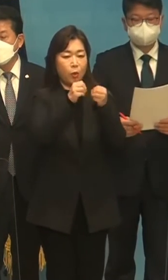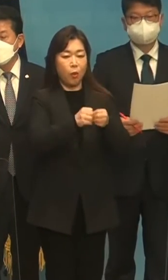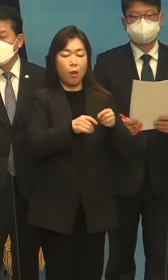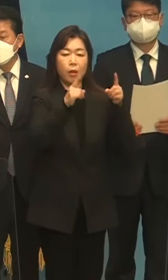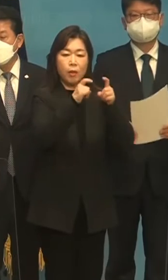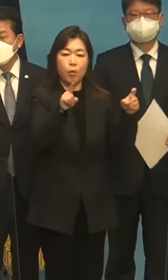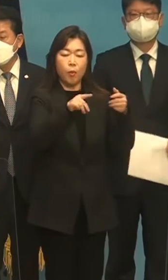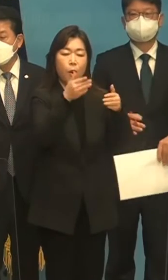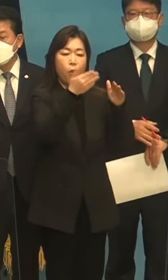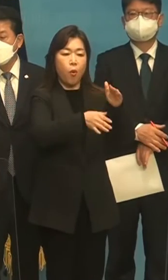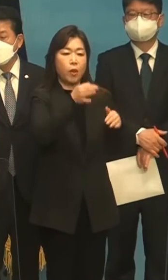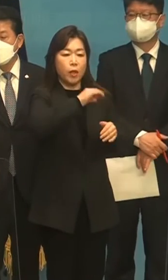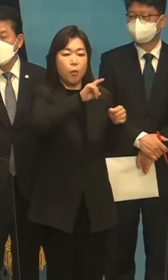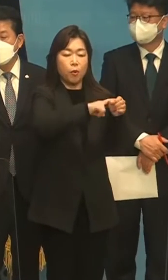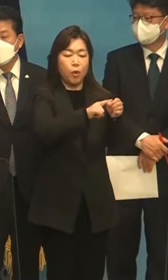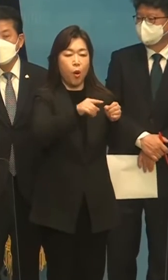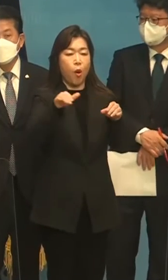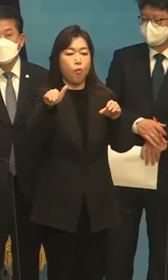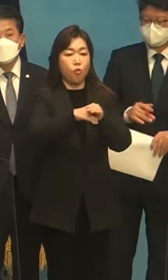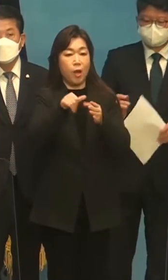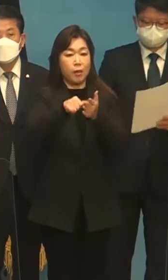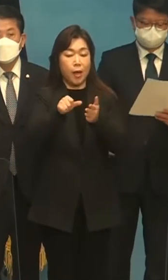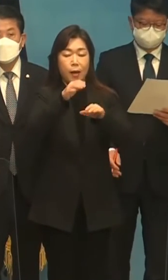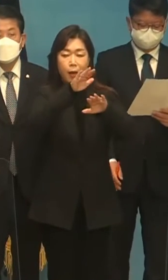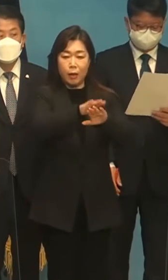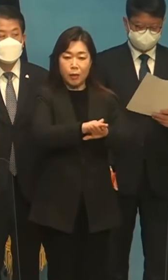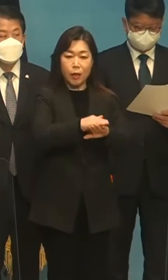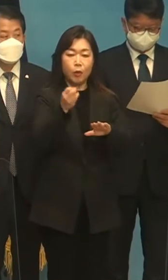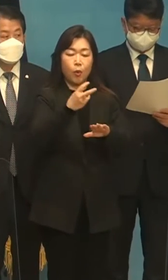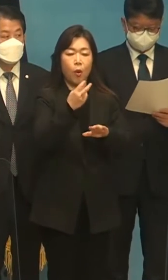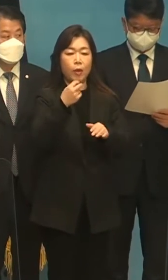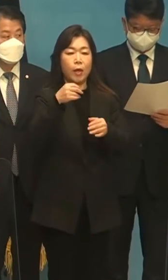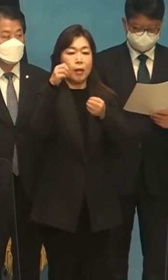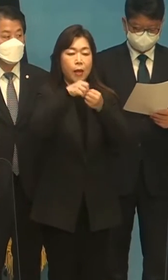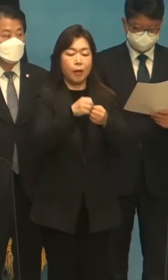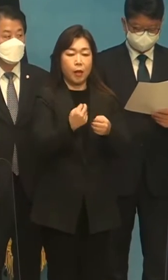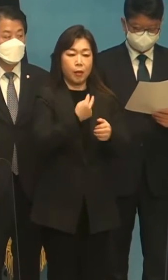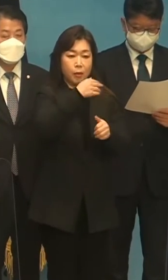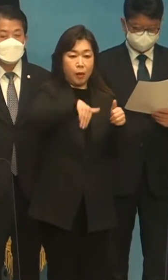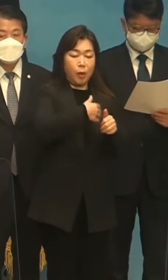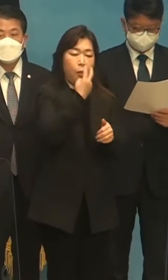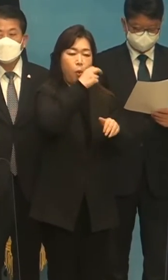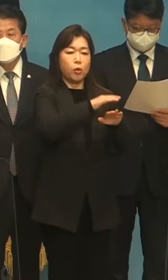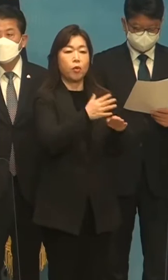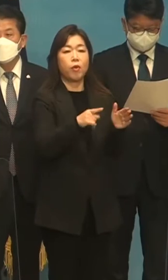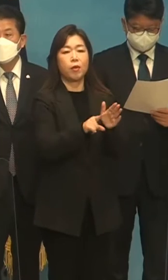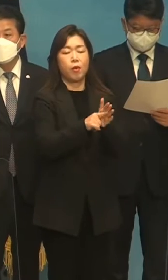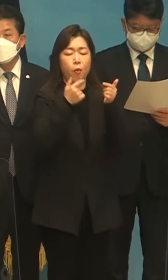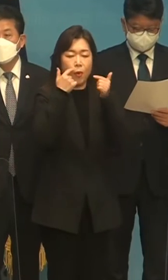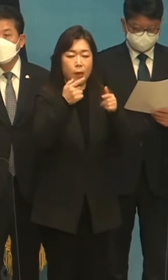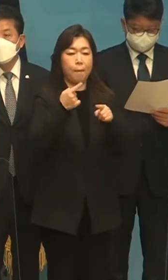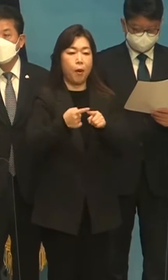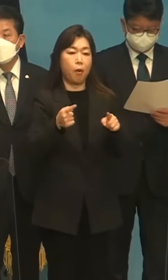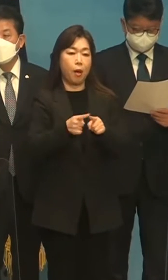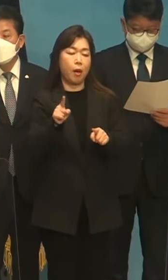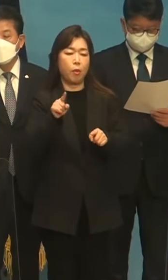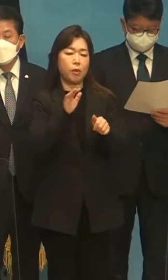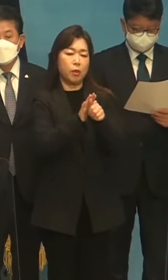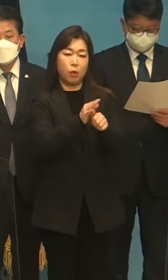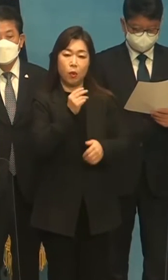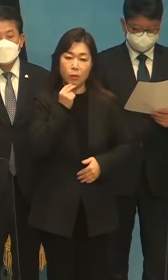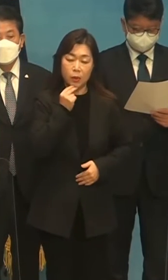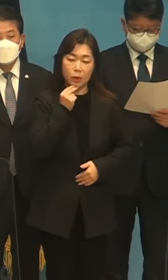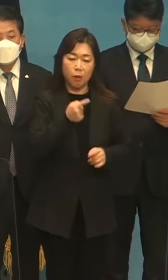전통사찰의 공익적, 문화적 가치, 생태적 보존 등의 기여에 대한 정확한 평가나 지원